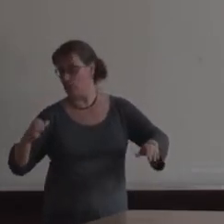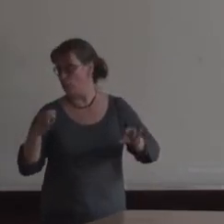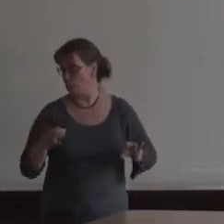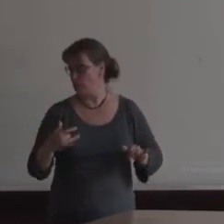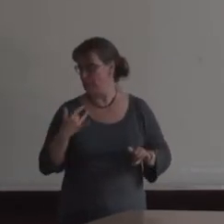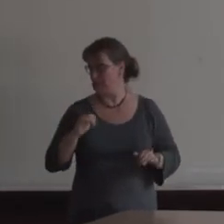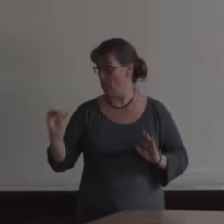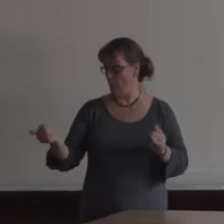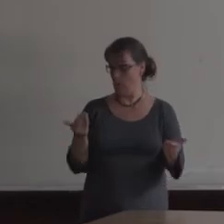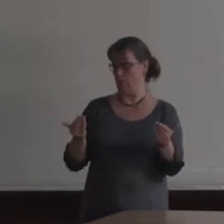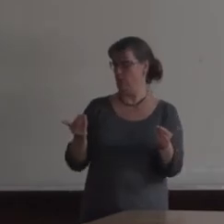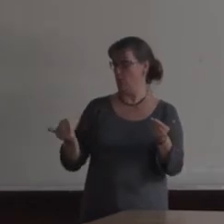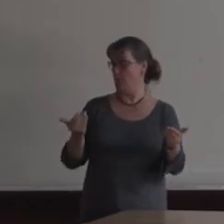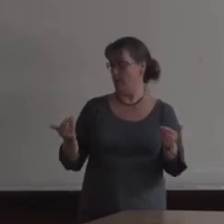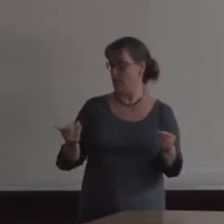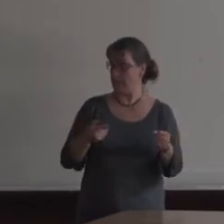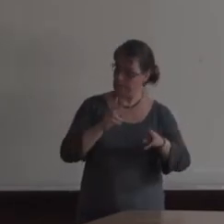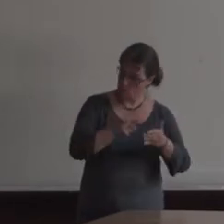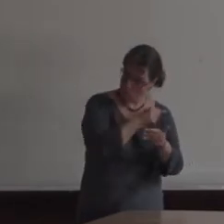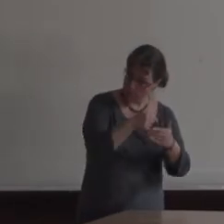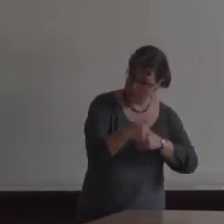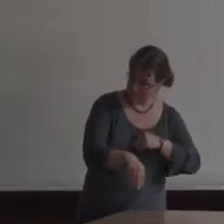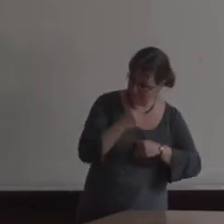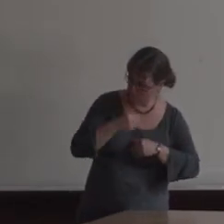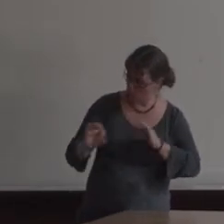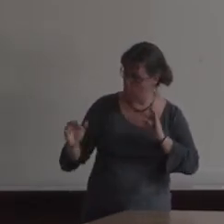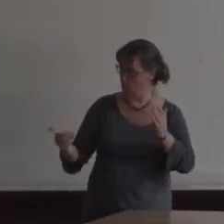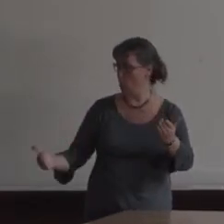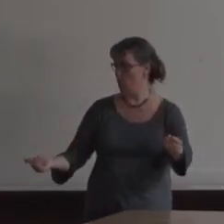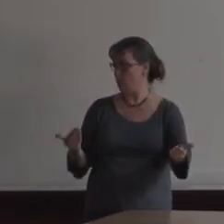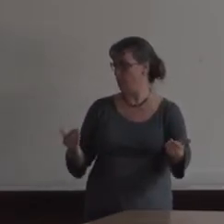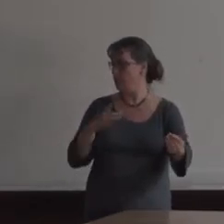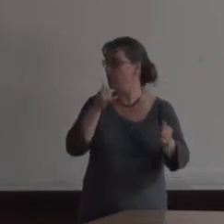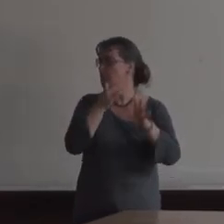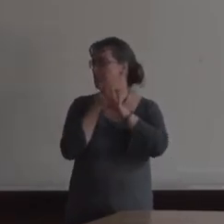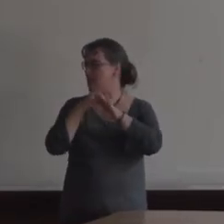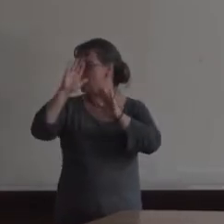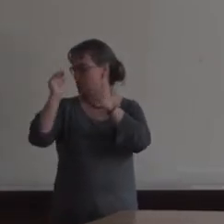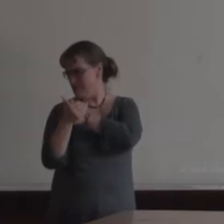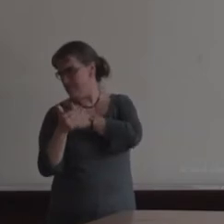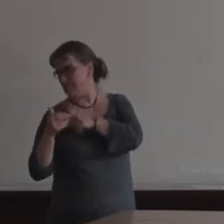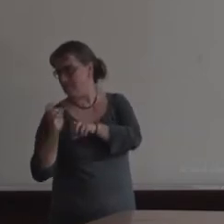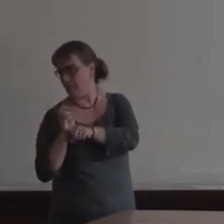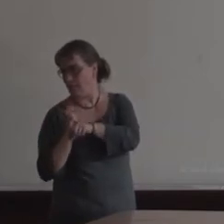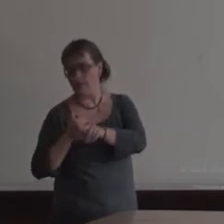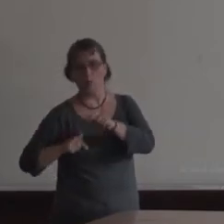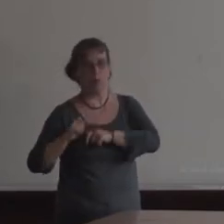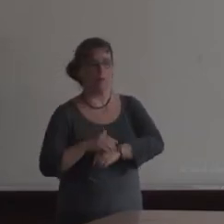bug est corrigé. Et après, il va continuer son exploration. Il garde un petit cache en fait en local de ce qu'il a fait.